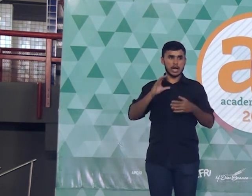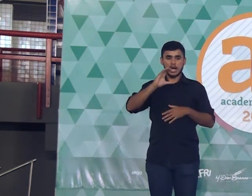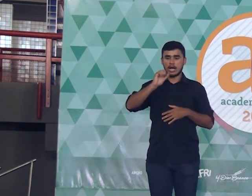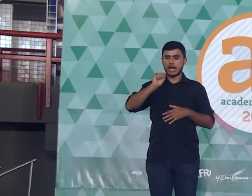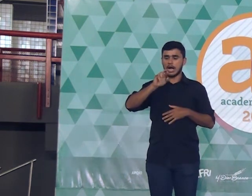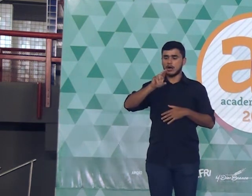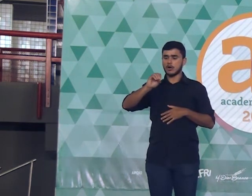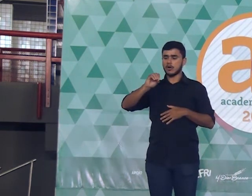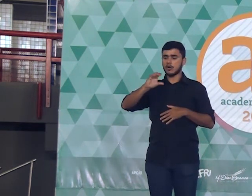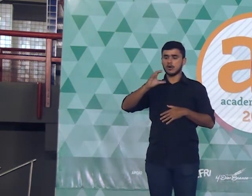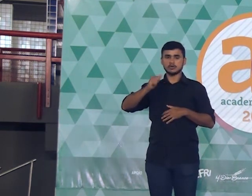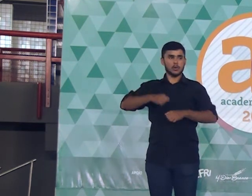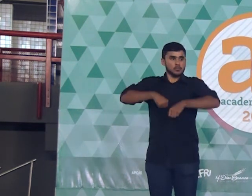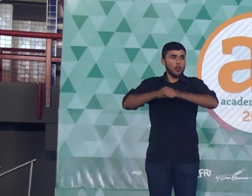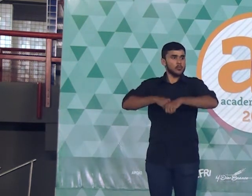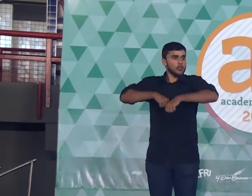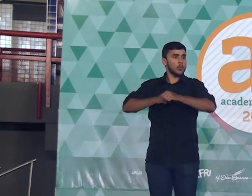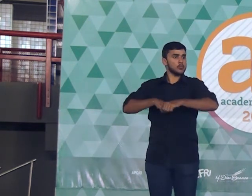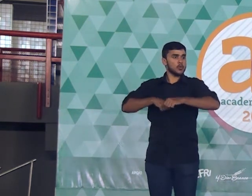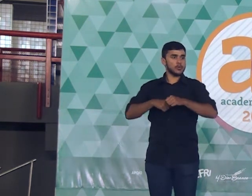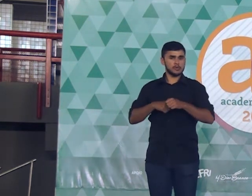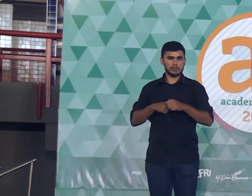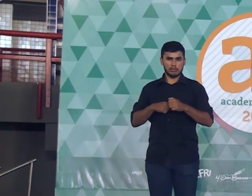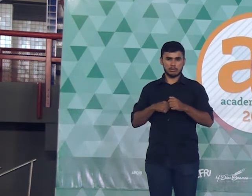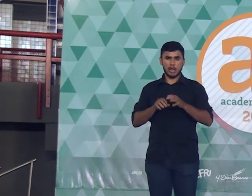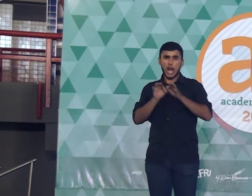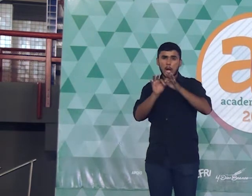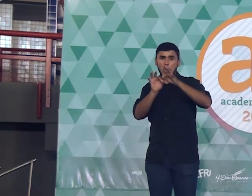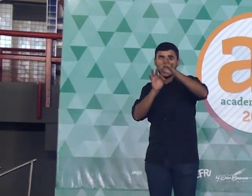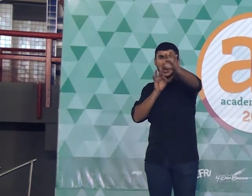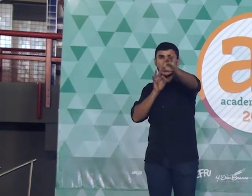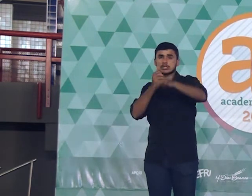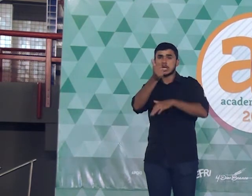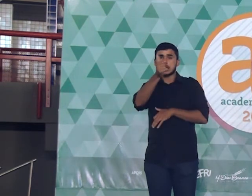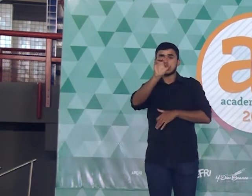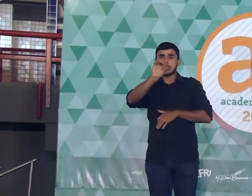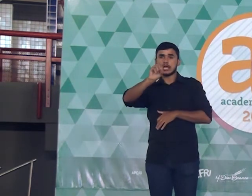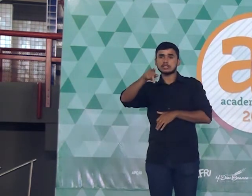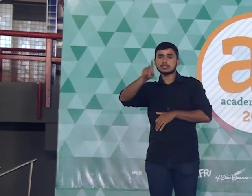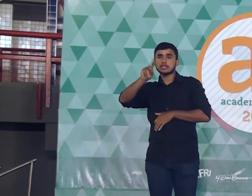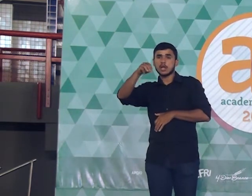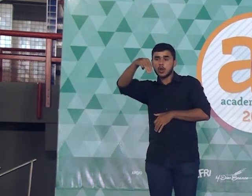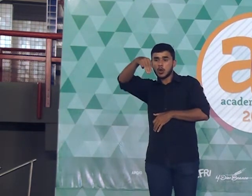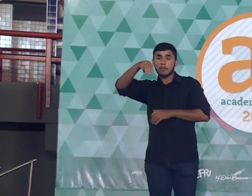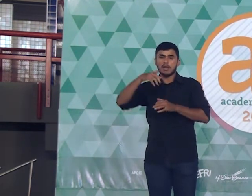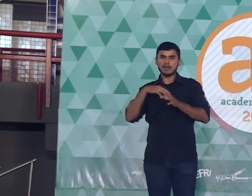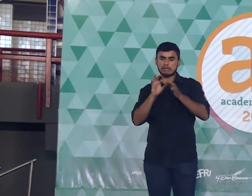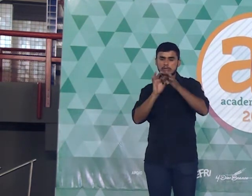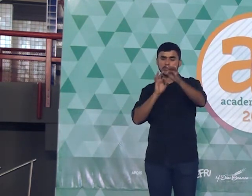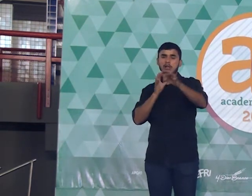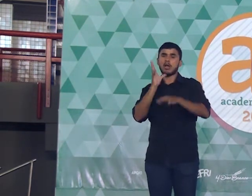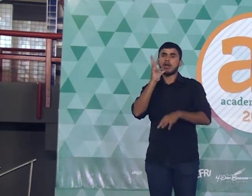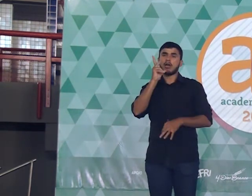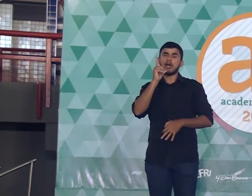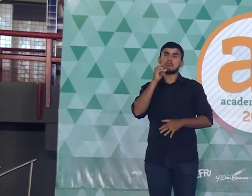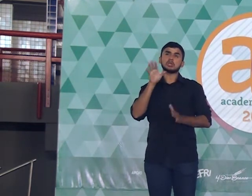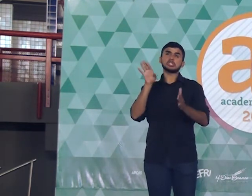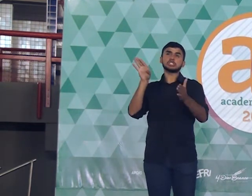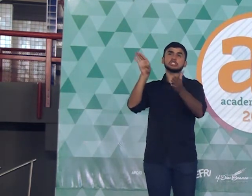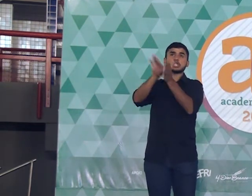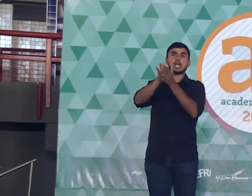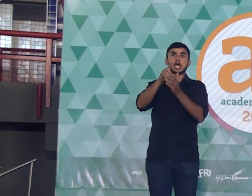há pouco tempo atrás, o seguinte: professor, como é que eu classifico uma questão de física como